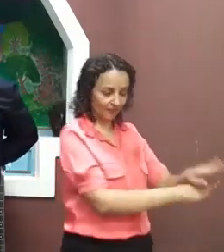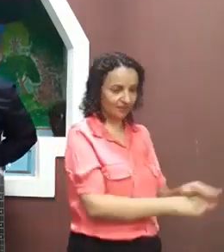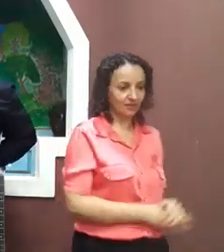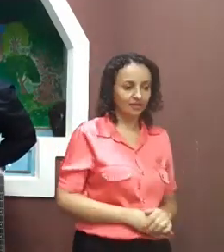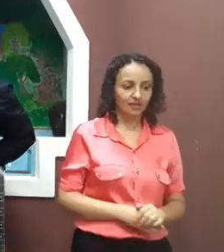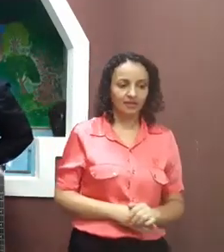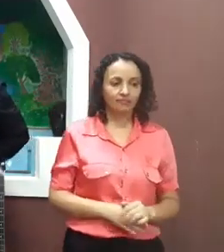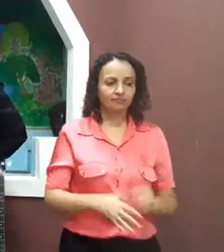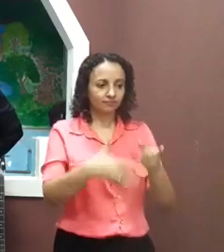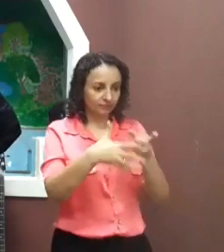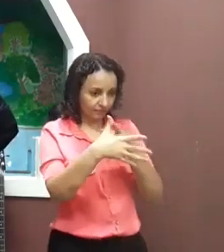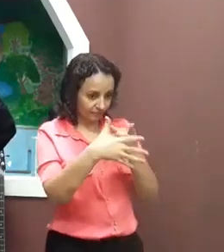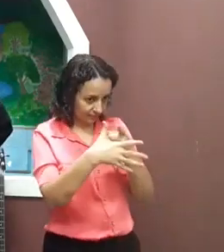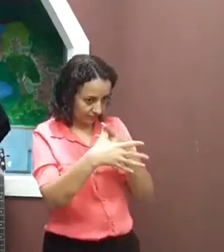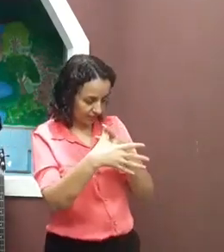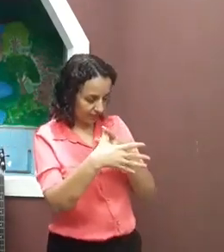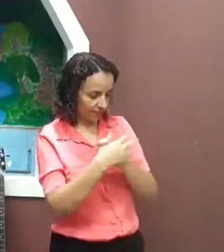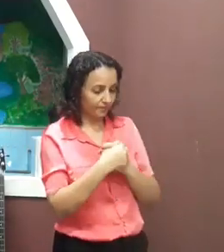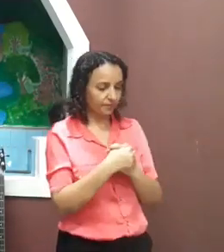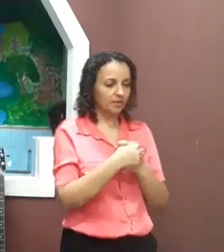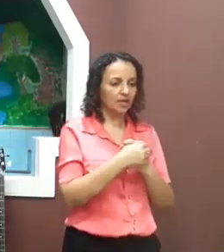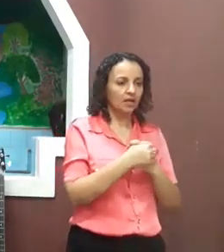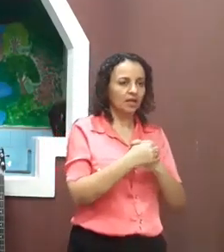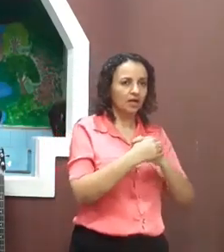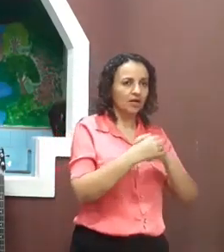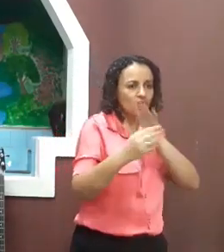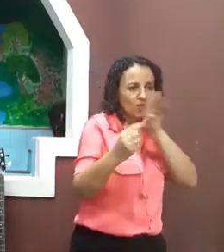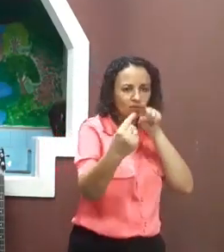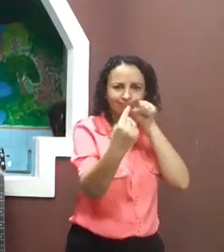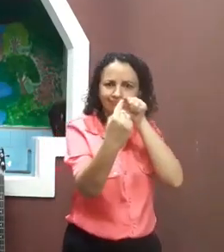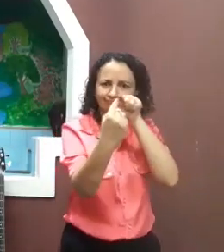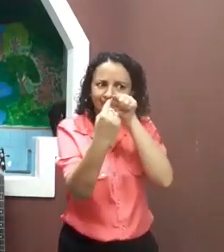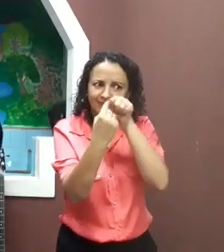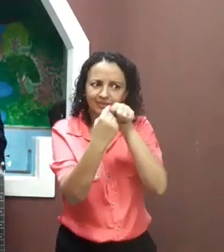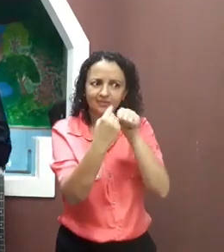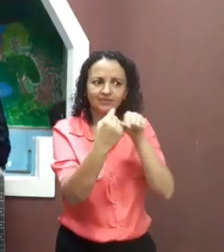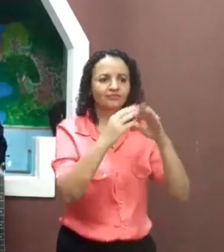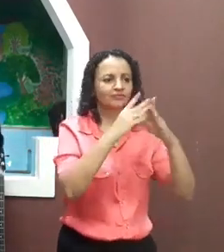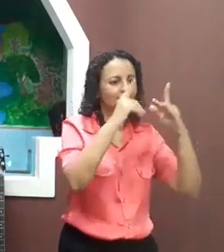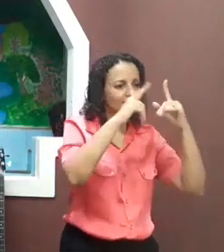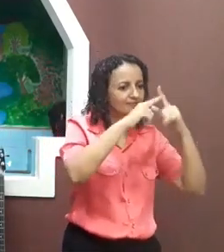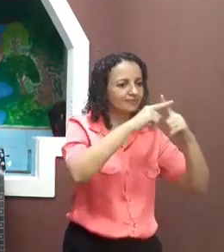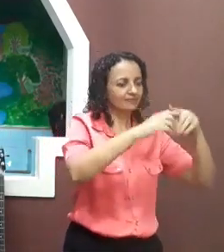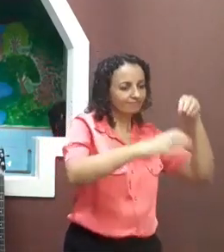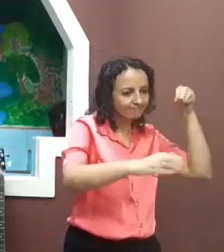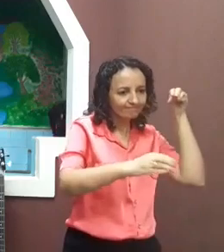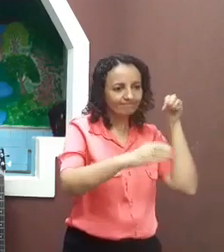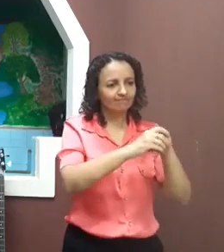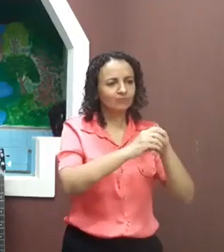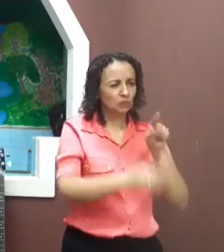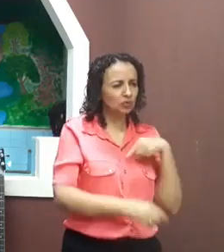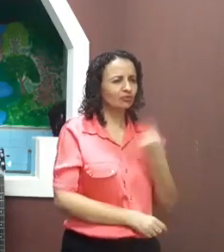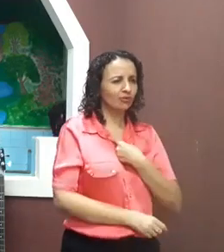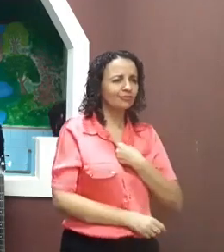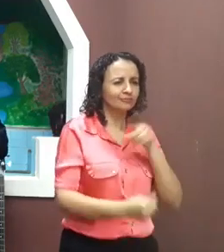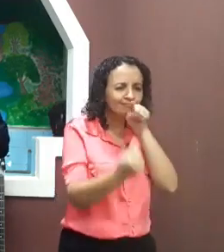Um propósito para qual viver. Estar na igreja do Senhor nos dá um